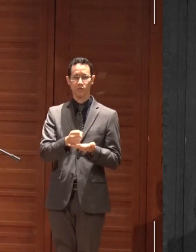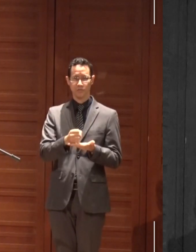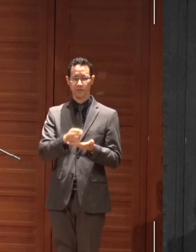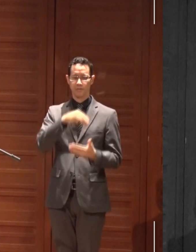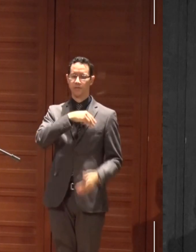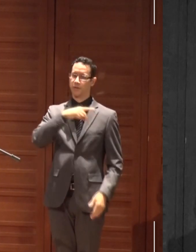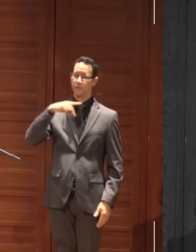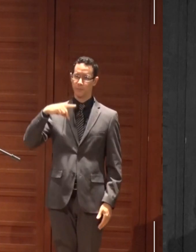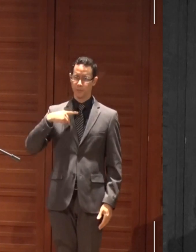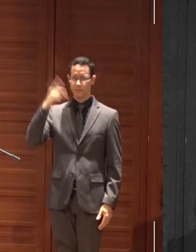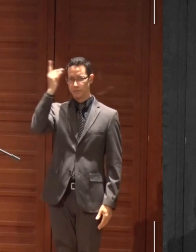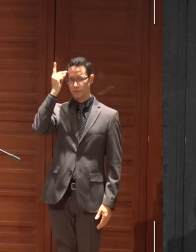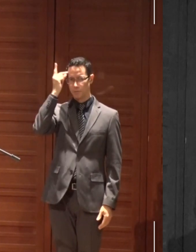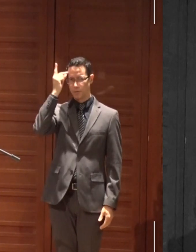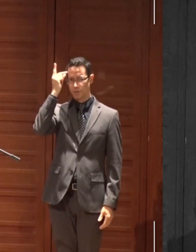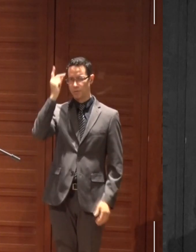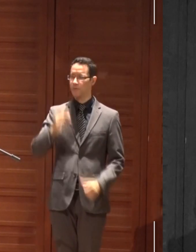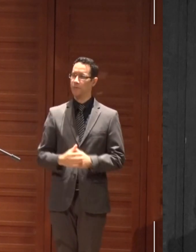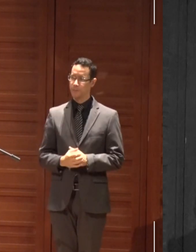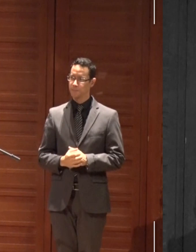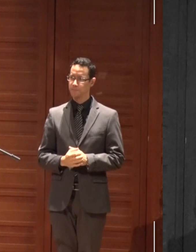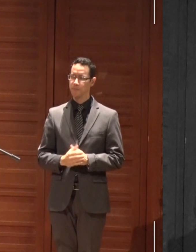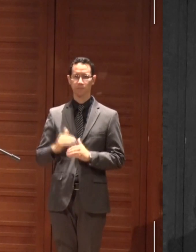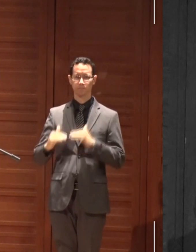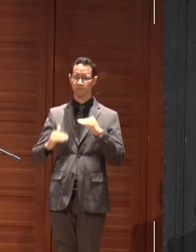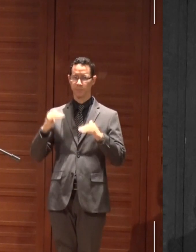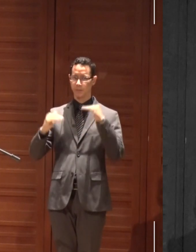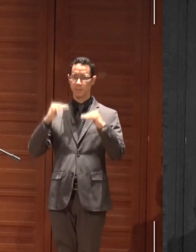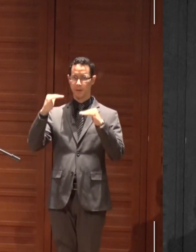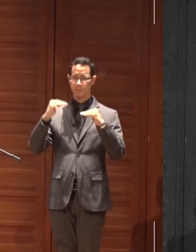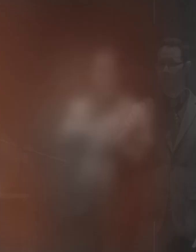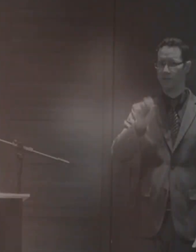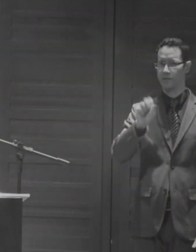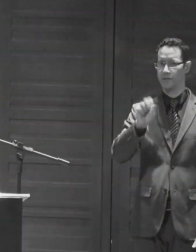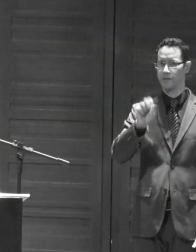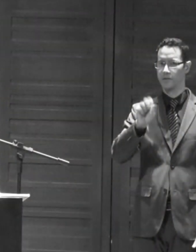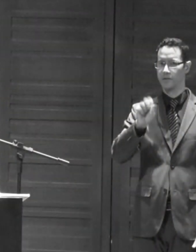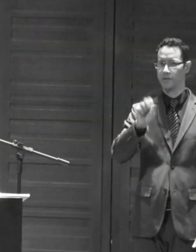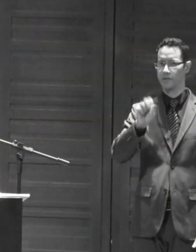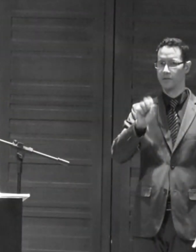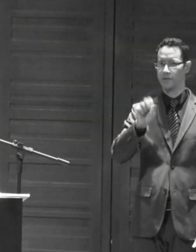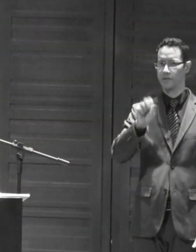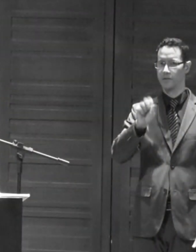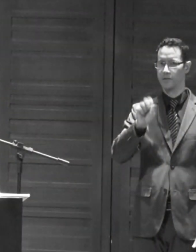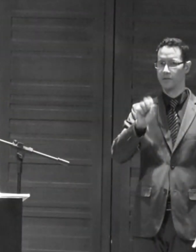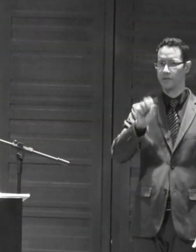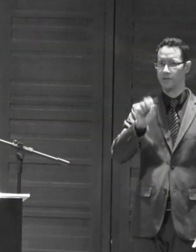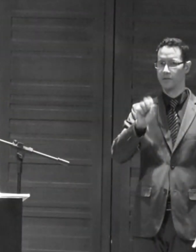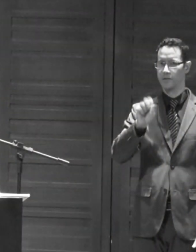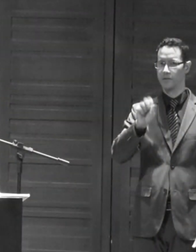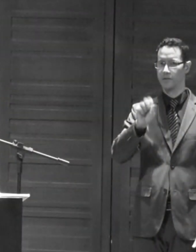o Ministério Público de São Paulo ao patamar que está hoje. Nós acompanhamos a